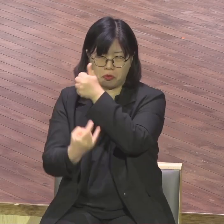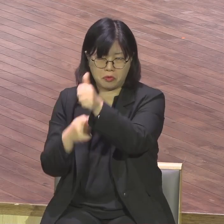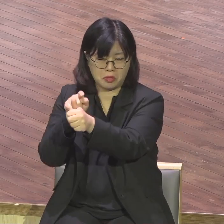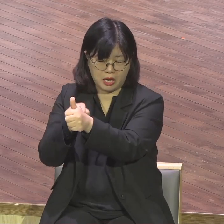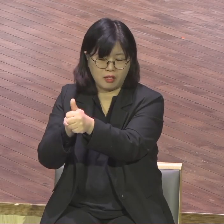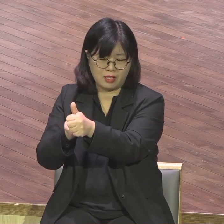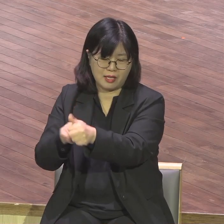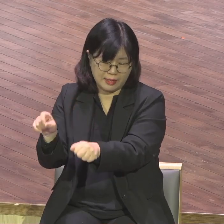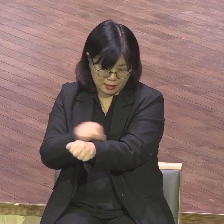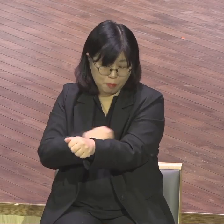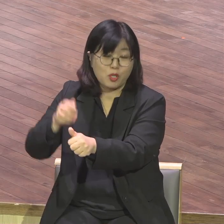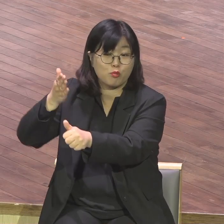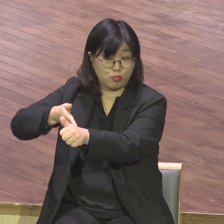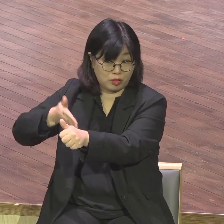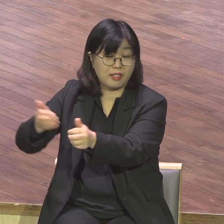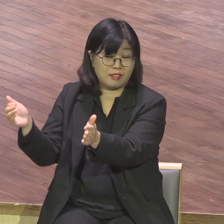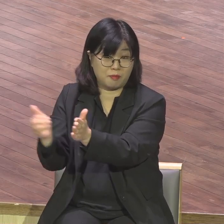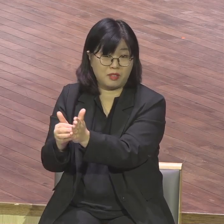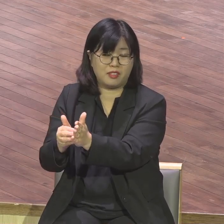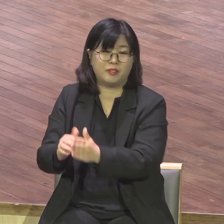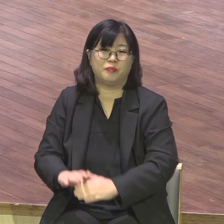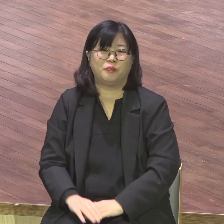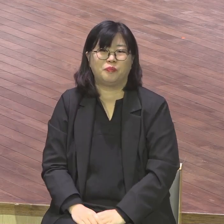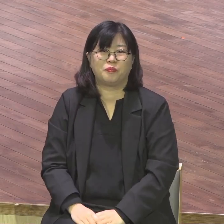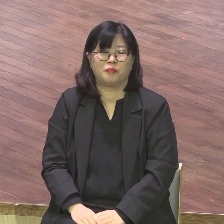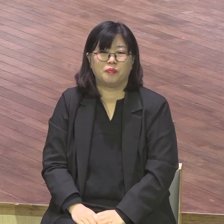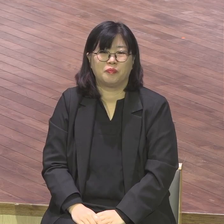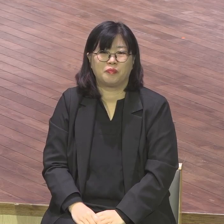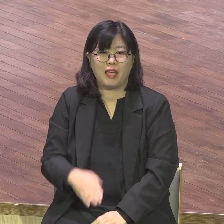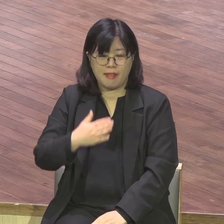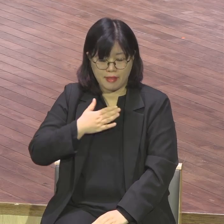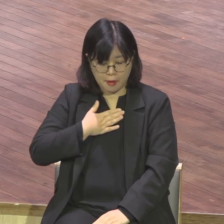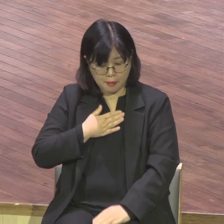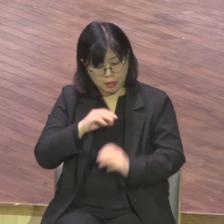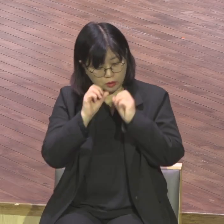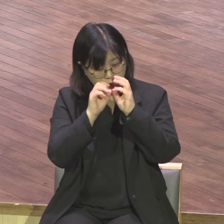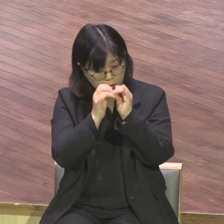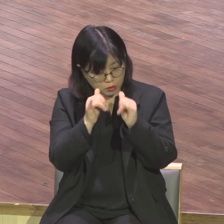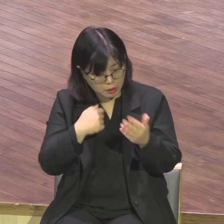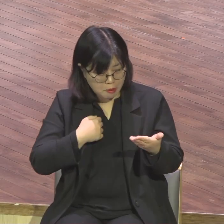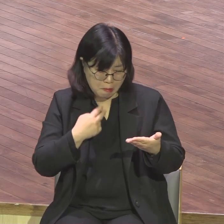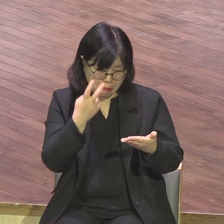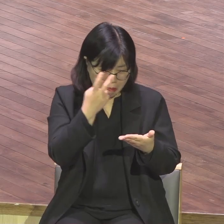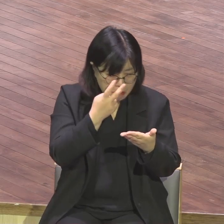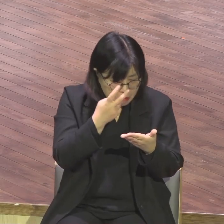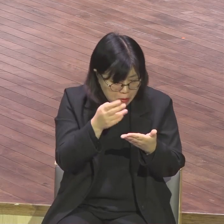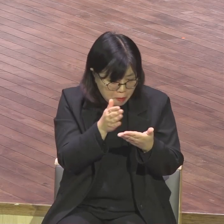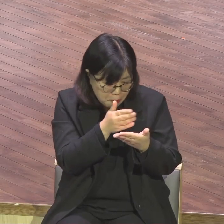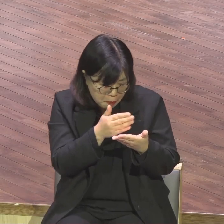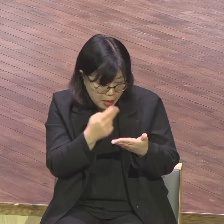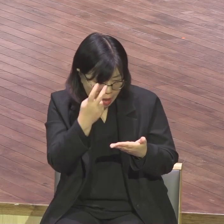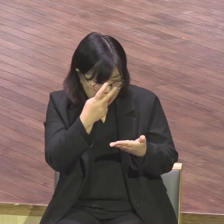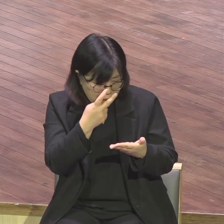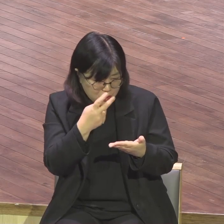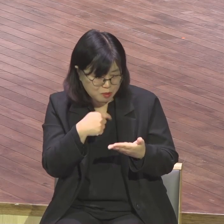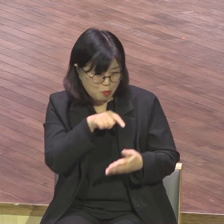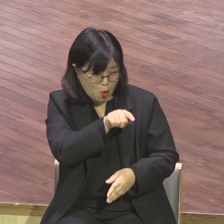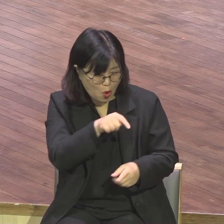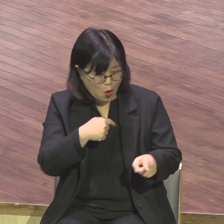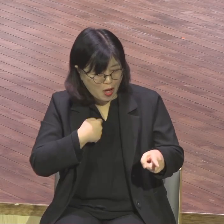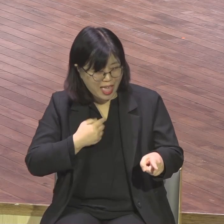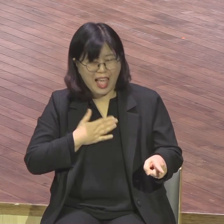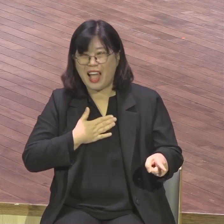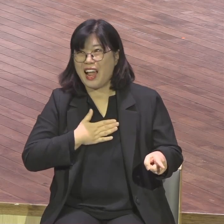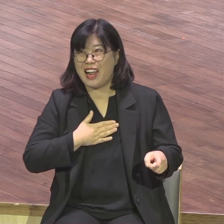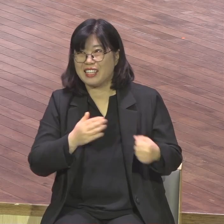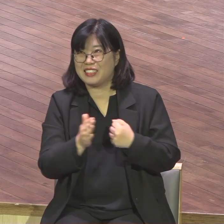여원교회 파송 및 협력 선교사들의 사역을 세밀하게 점검하고 인간적인 어떤 정 때문에 후원하고 있던 이런